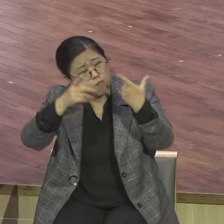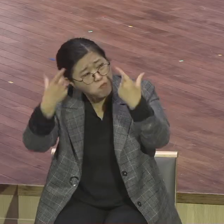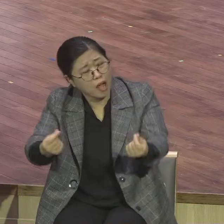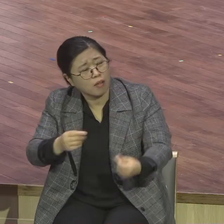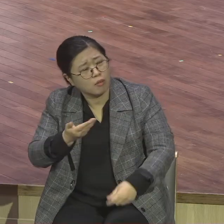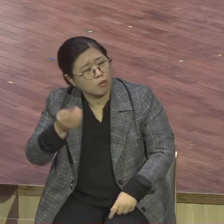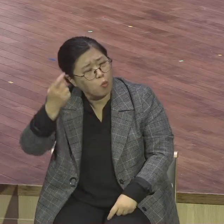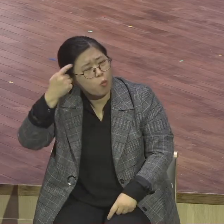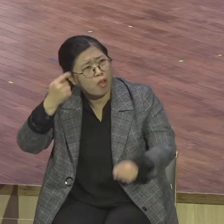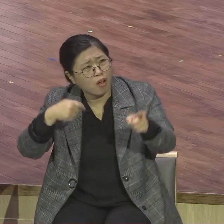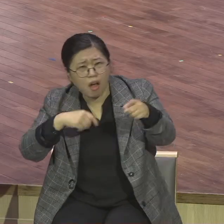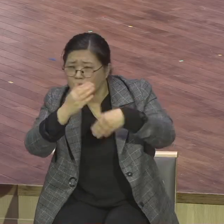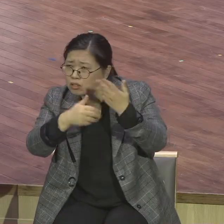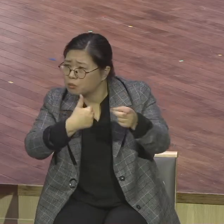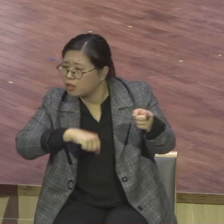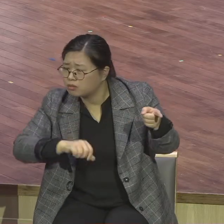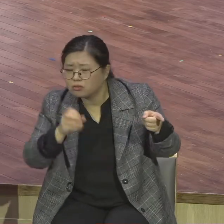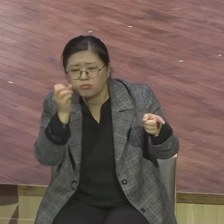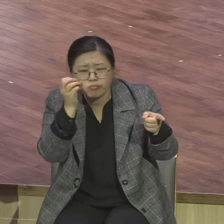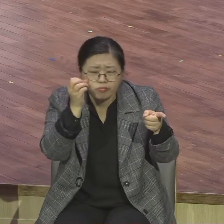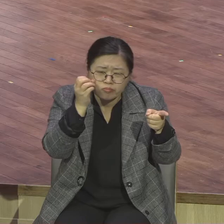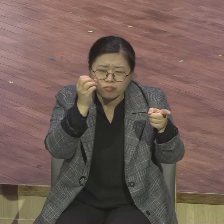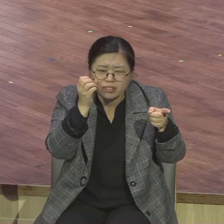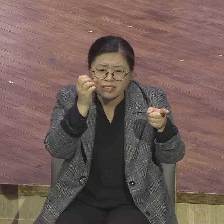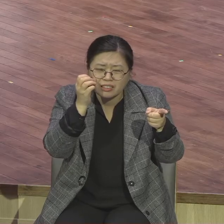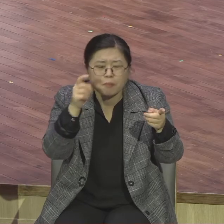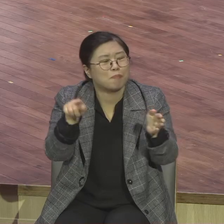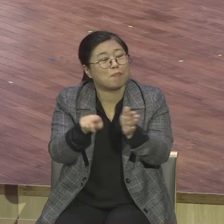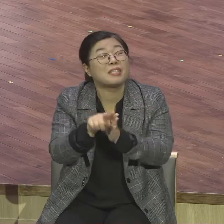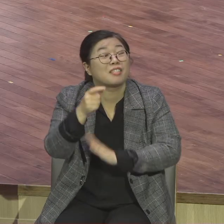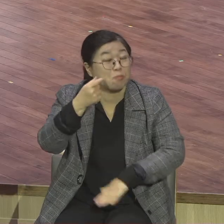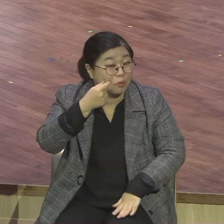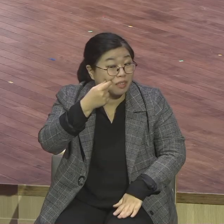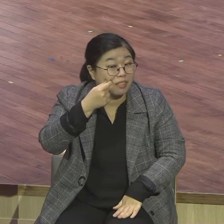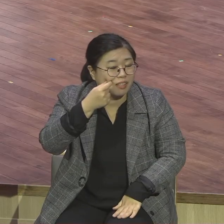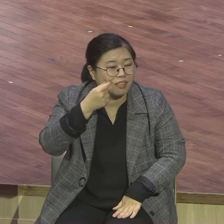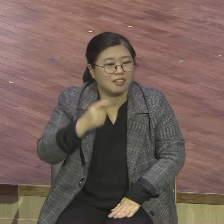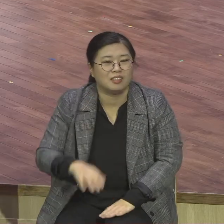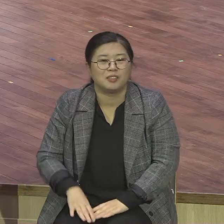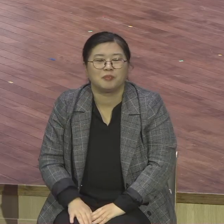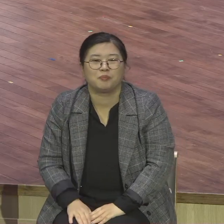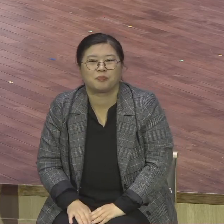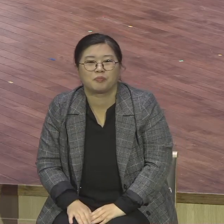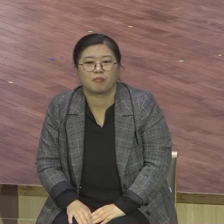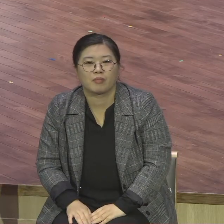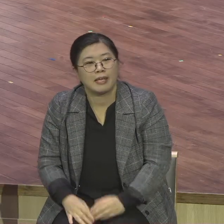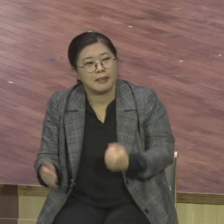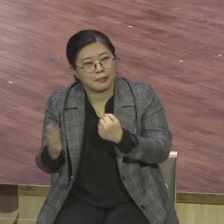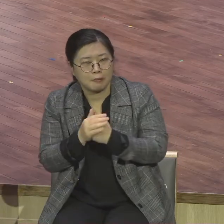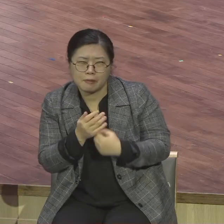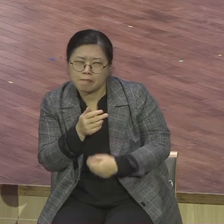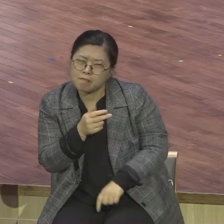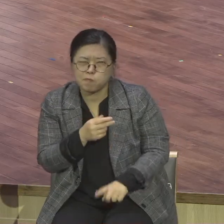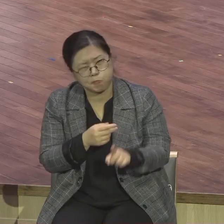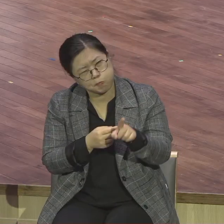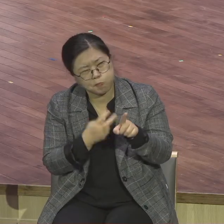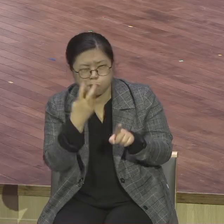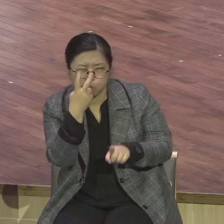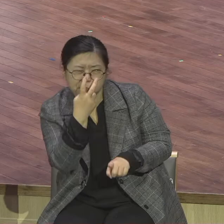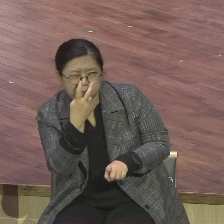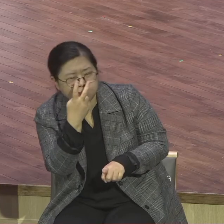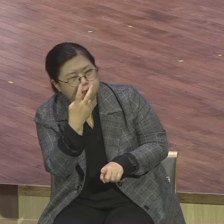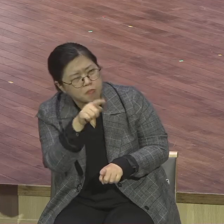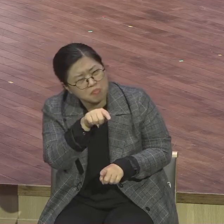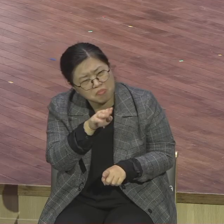없는 의학의 눈초리를 가지고 계속 그렇게 살펴보았습니다. 요한복음